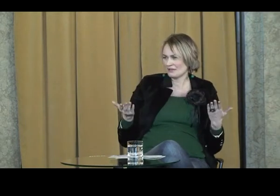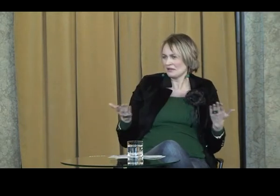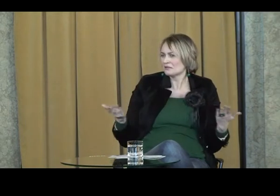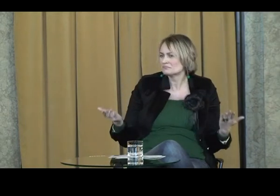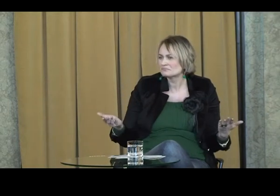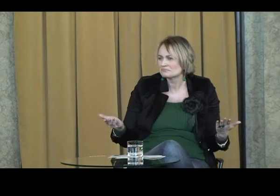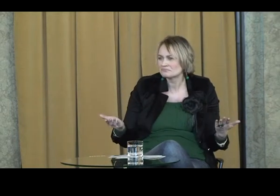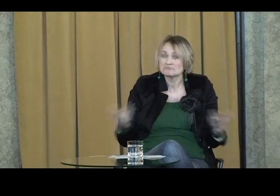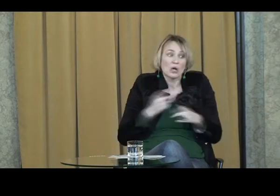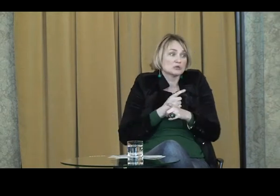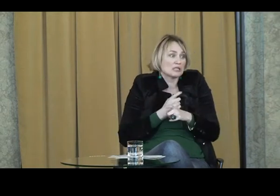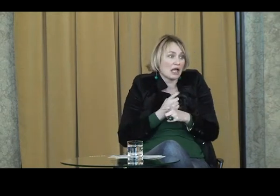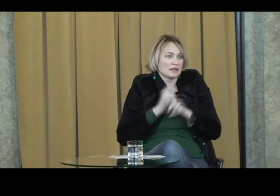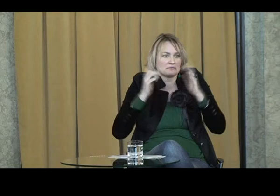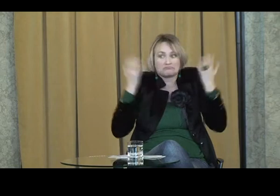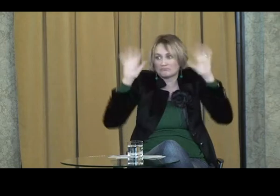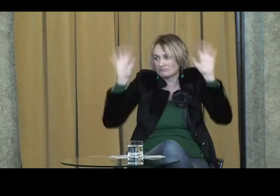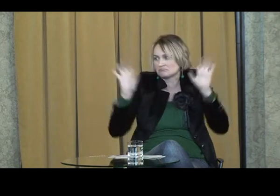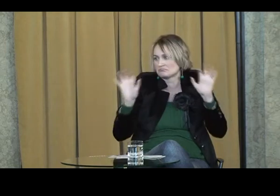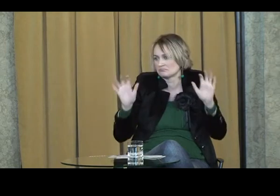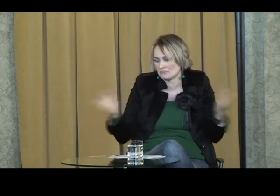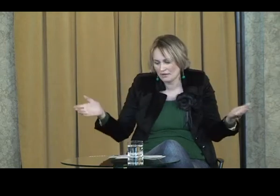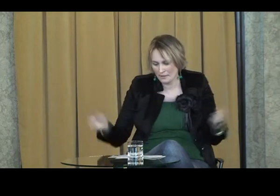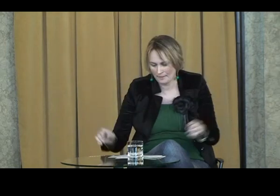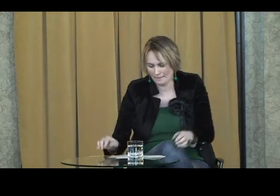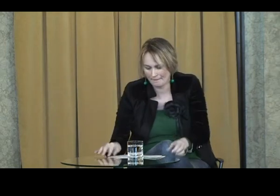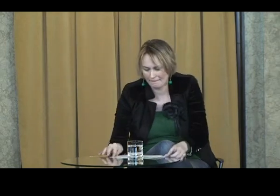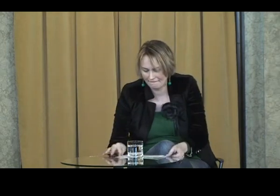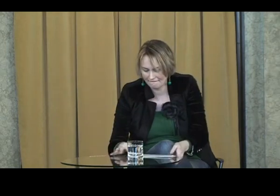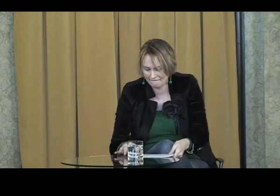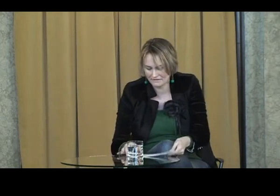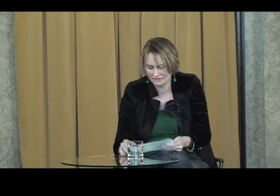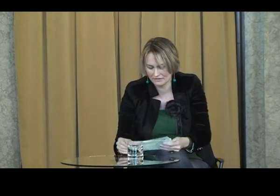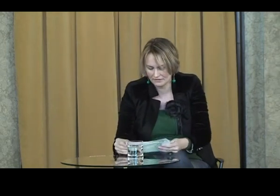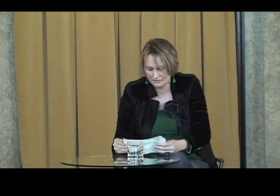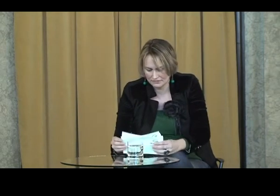auch ein krasser Widerspruch. In Österreich ist das momentan möglich.